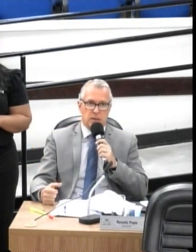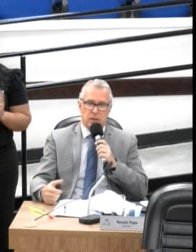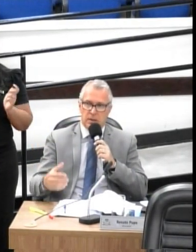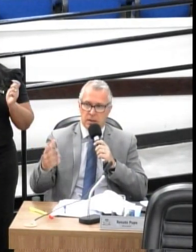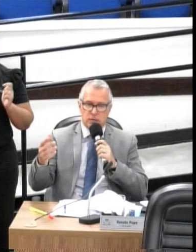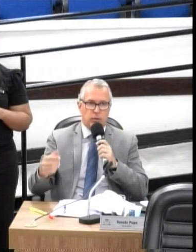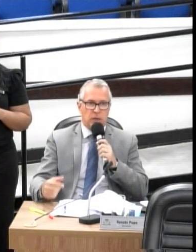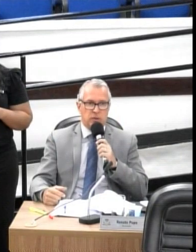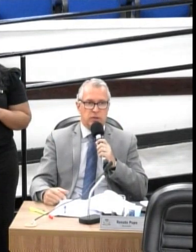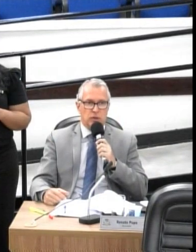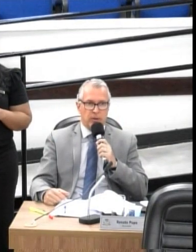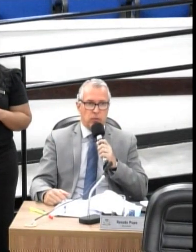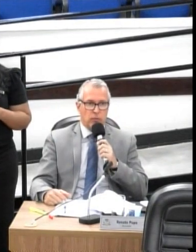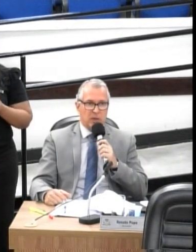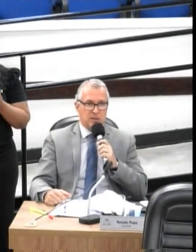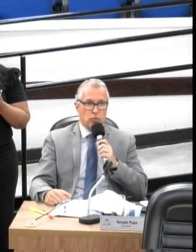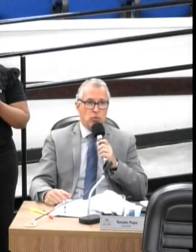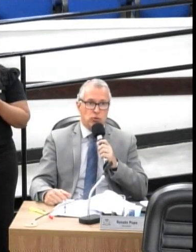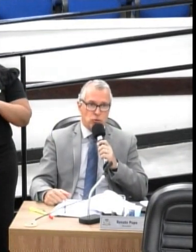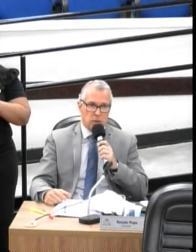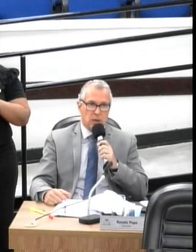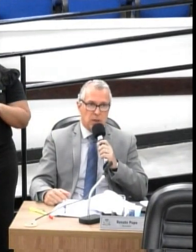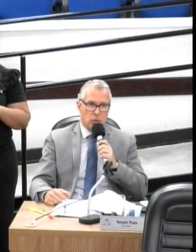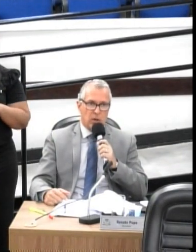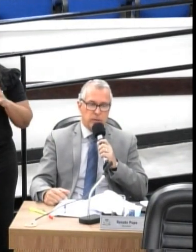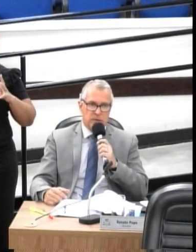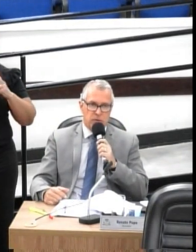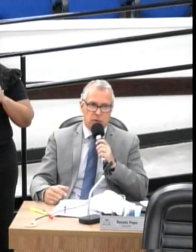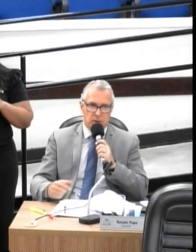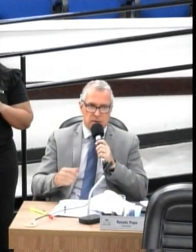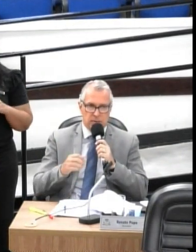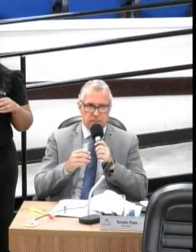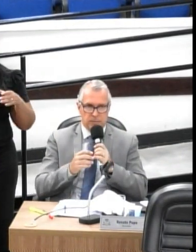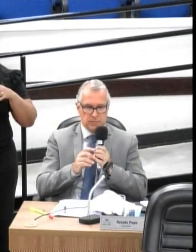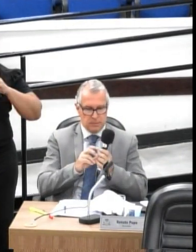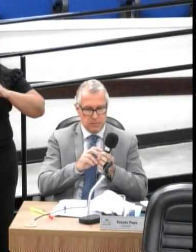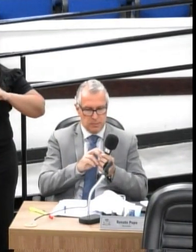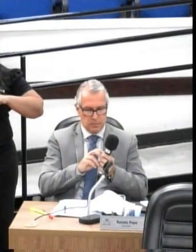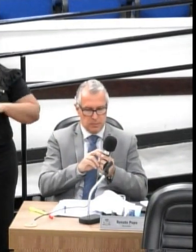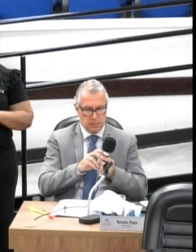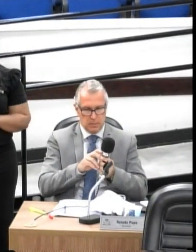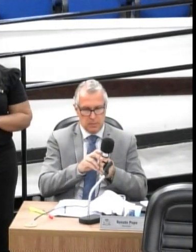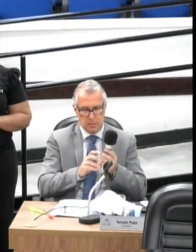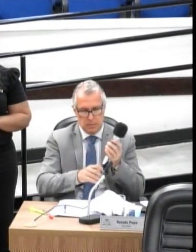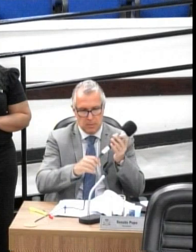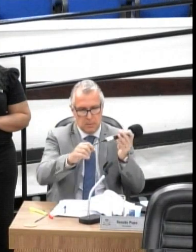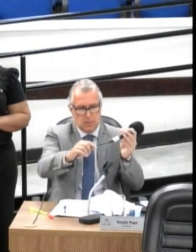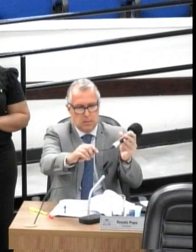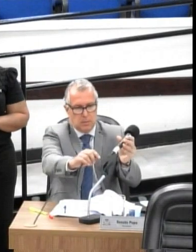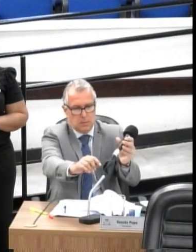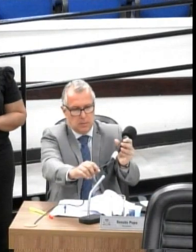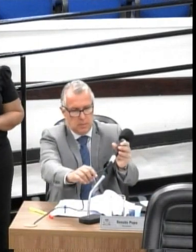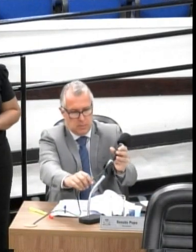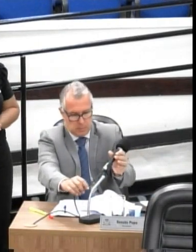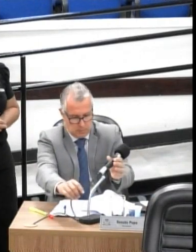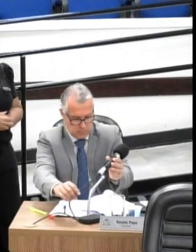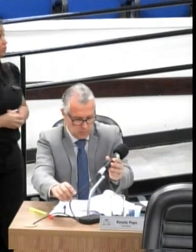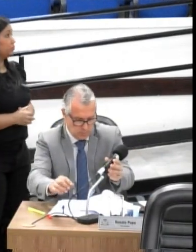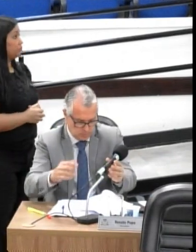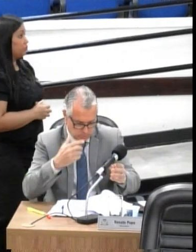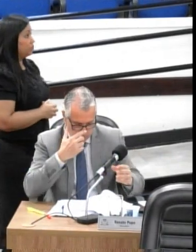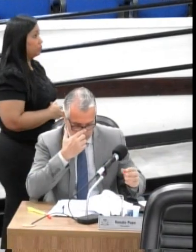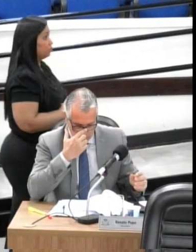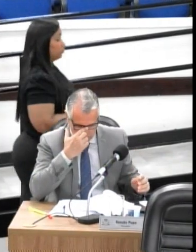trazer a secretária, se for o caso, fazer uma convocação conjunta com a Comissão de Educação. Bem lembrado. Vereador Odélio,